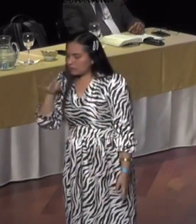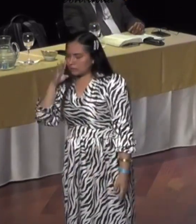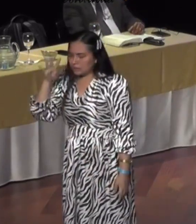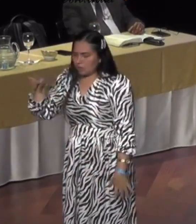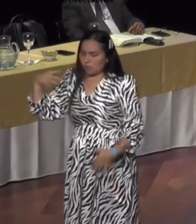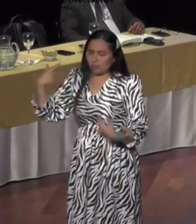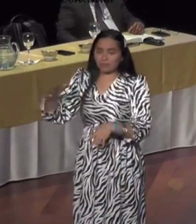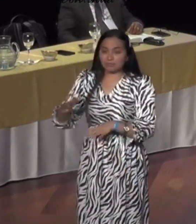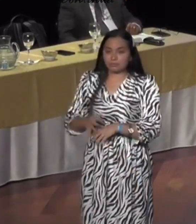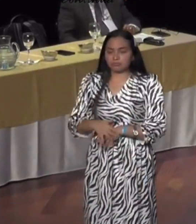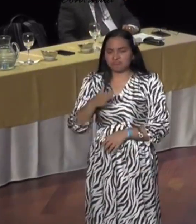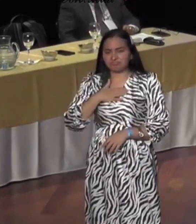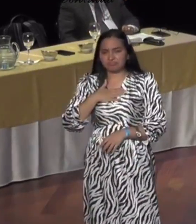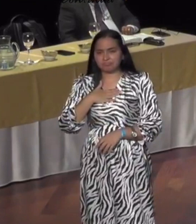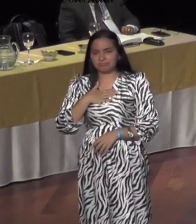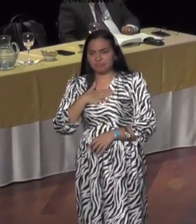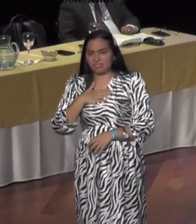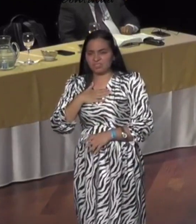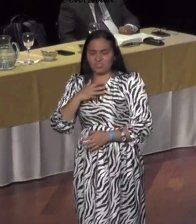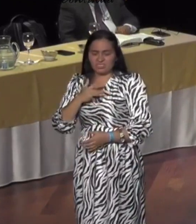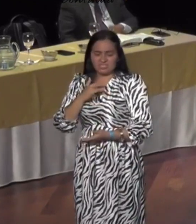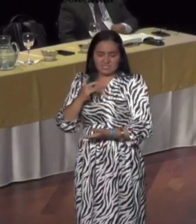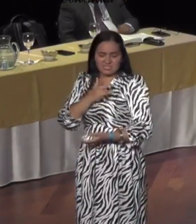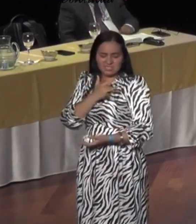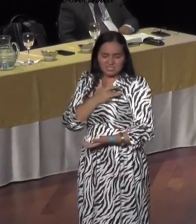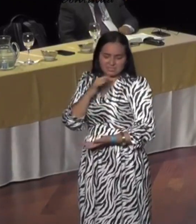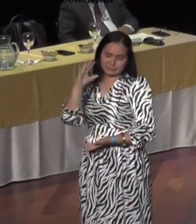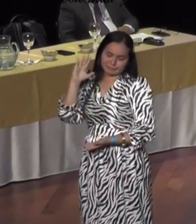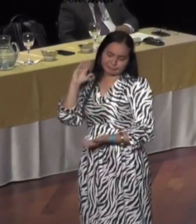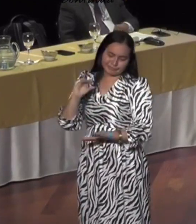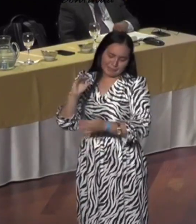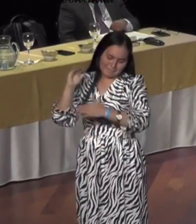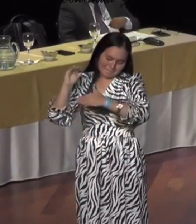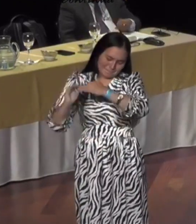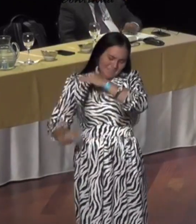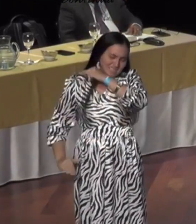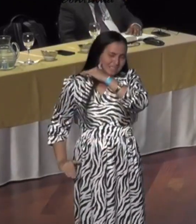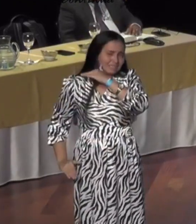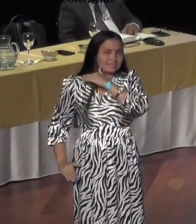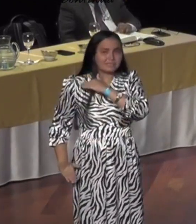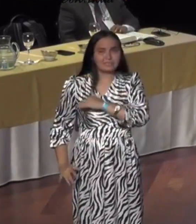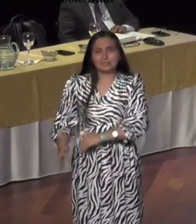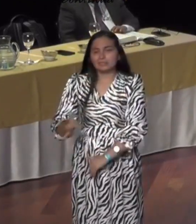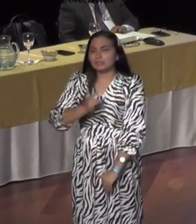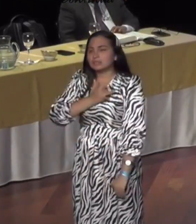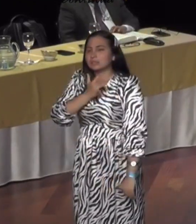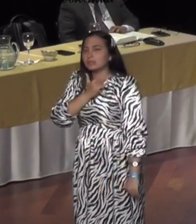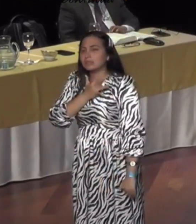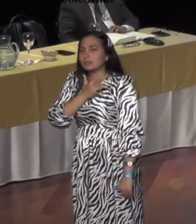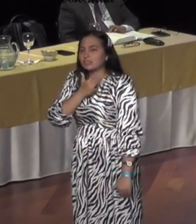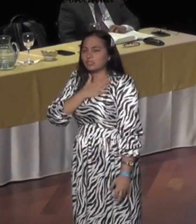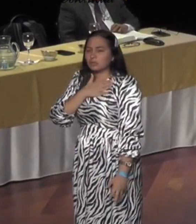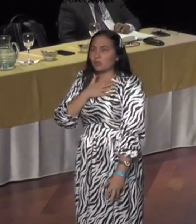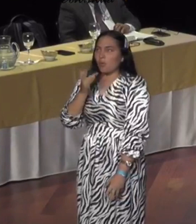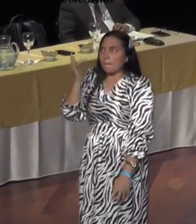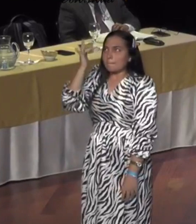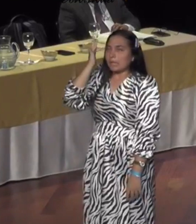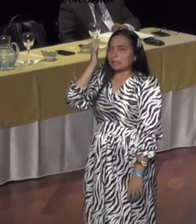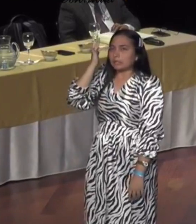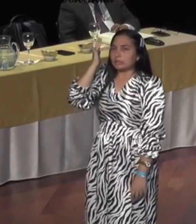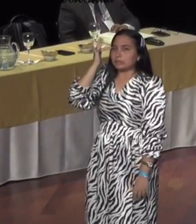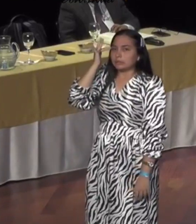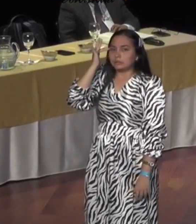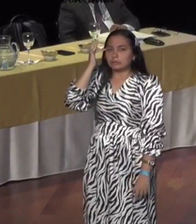es un complejo de inferioridad. Muchos se han apoderado, se ha apoderado ese concepto tan